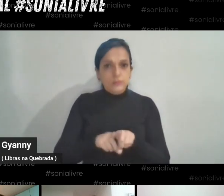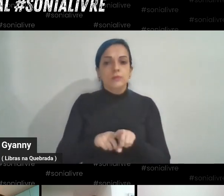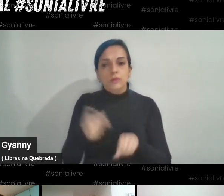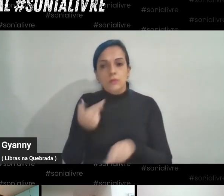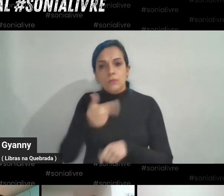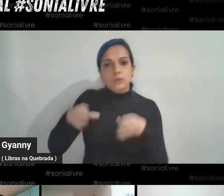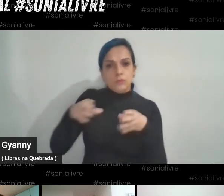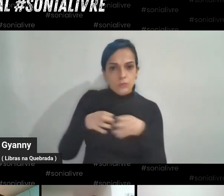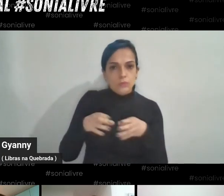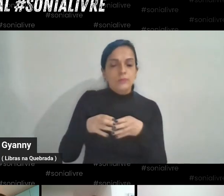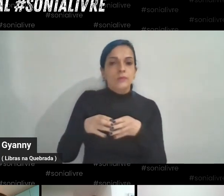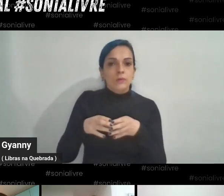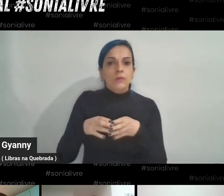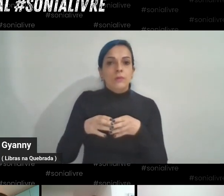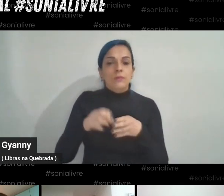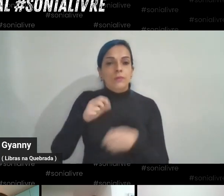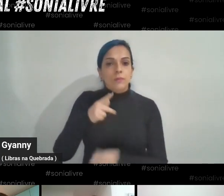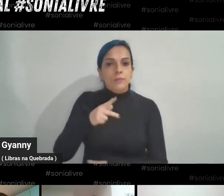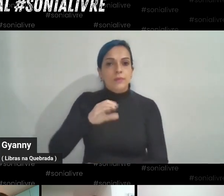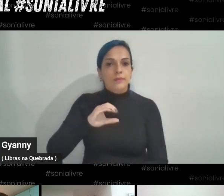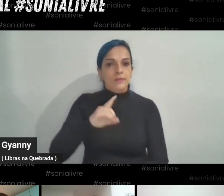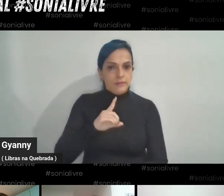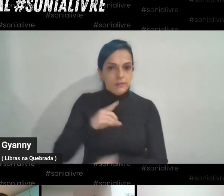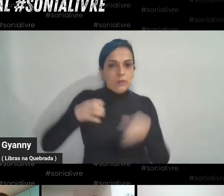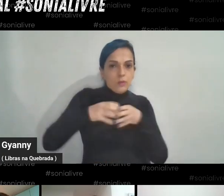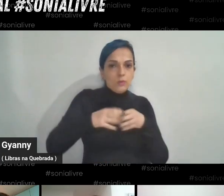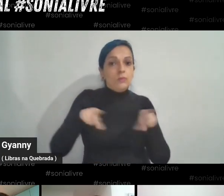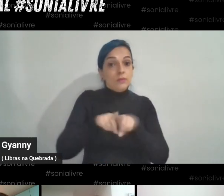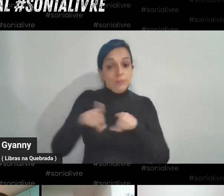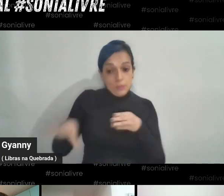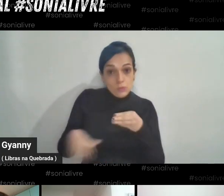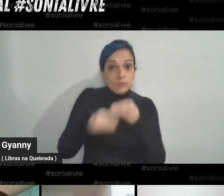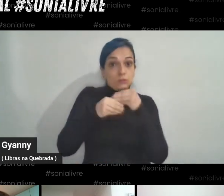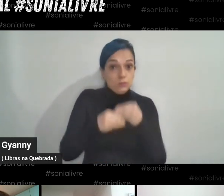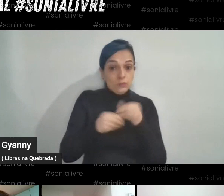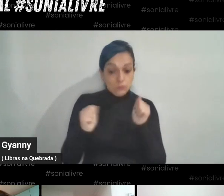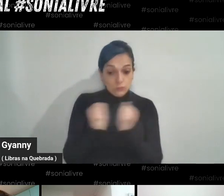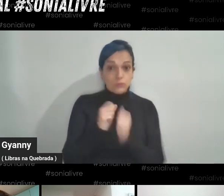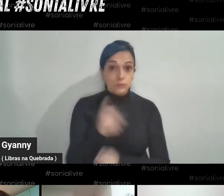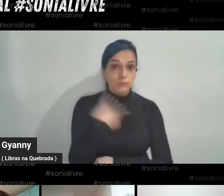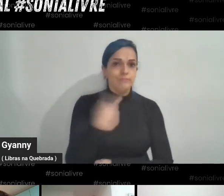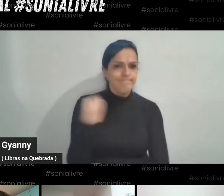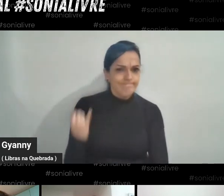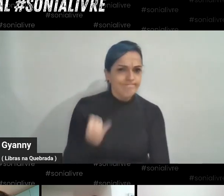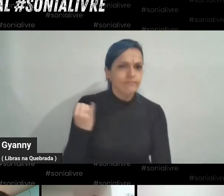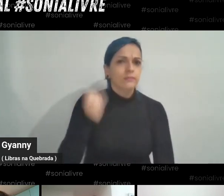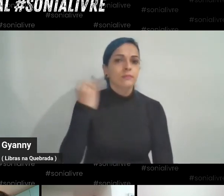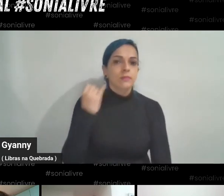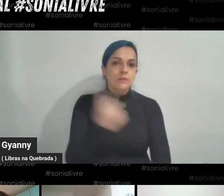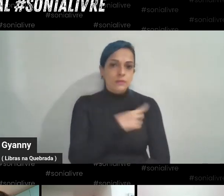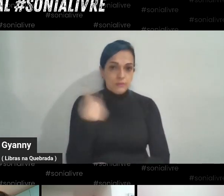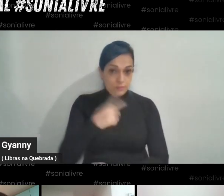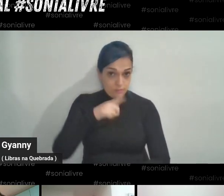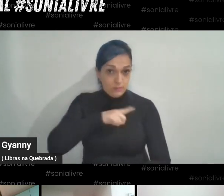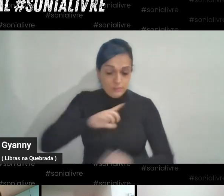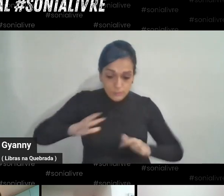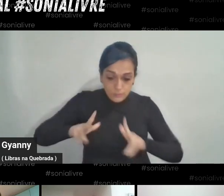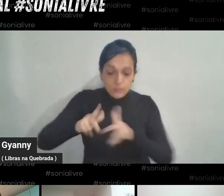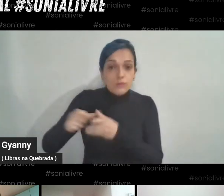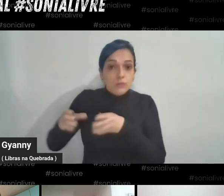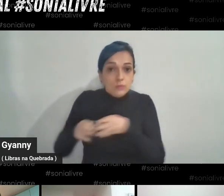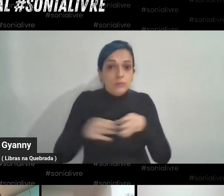de PCD chegou também para se somar. É muito importante, né, que a gente tenha todas essas